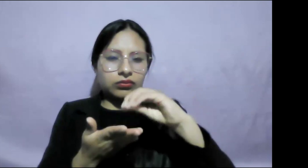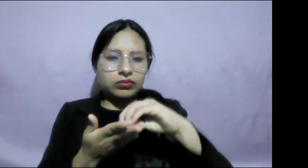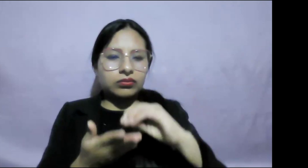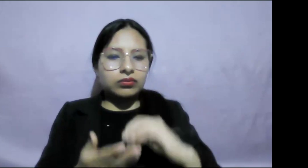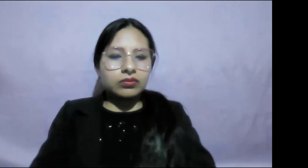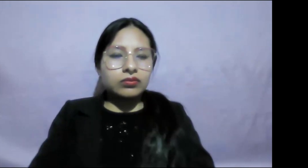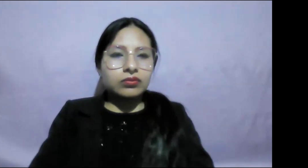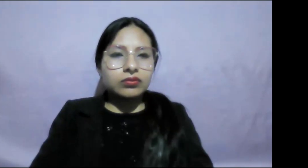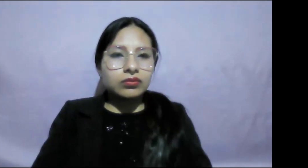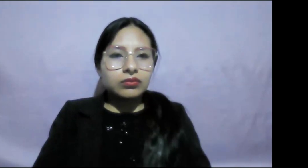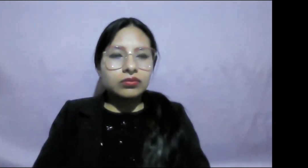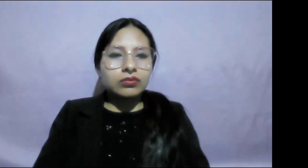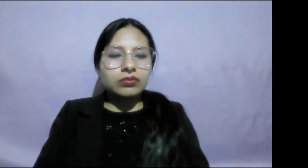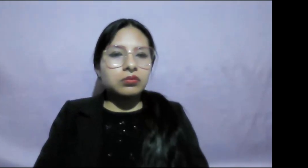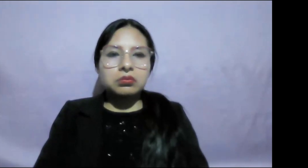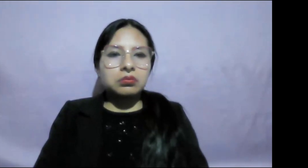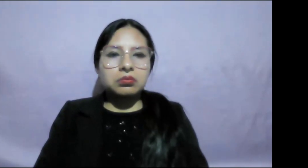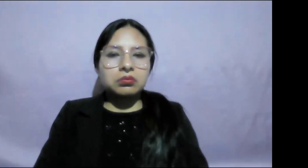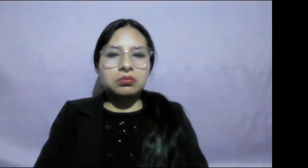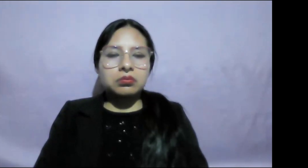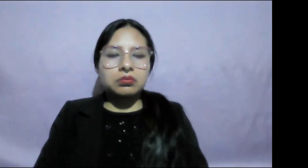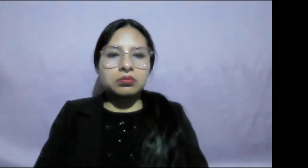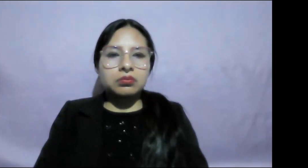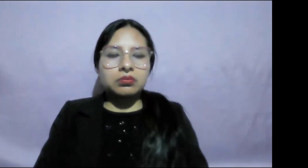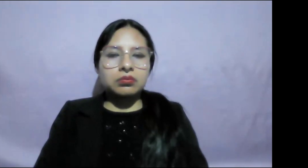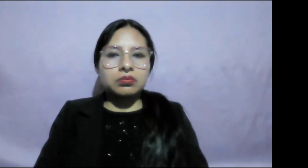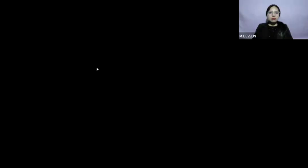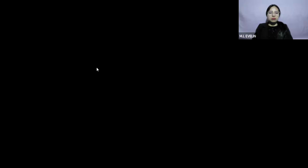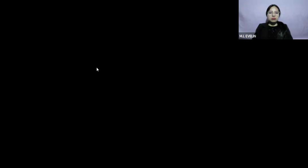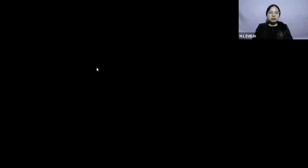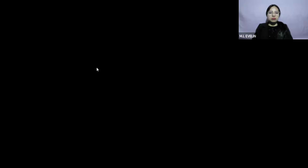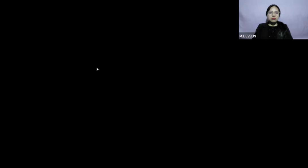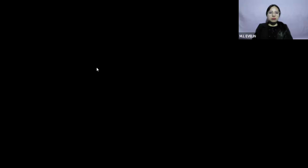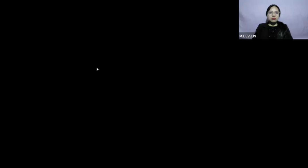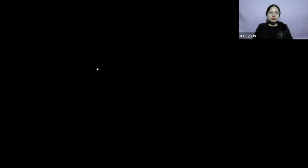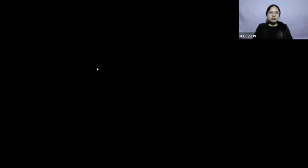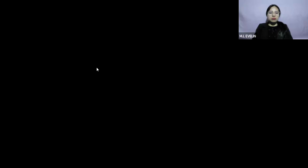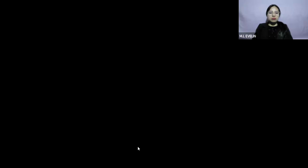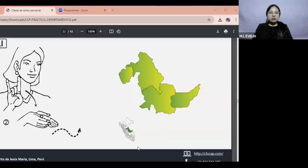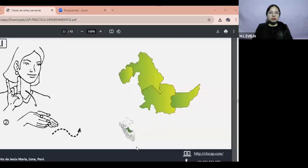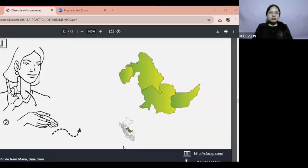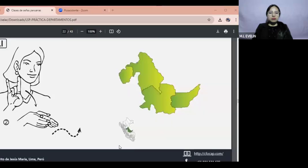es el depart a ver voy a colocarlo nuevamente parece que evel no lo ha